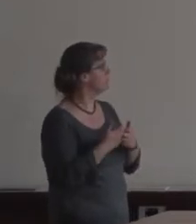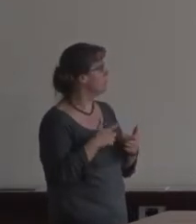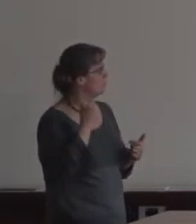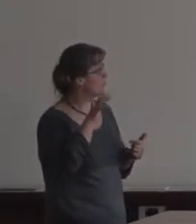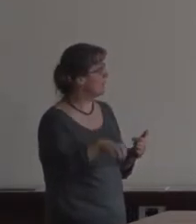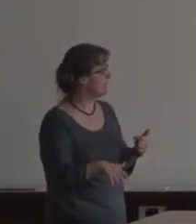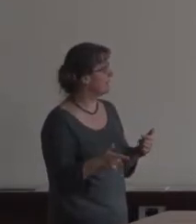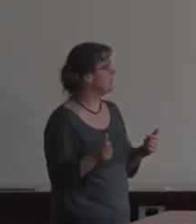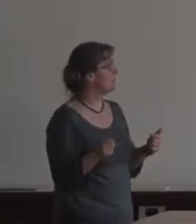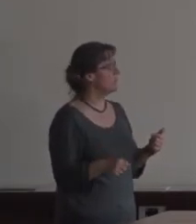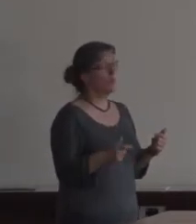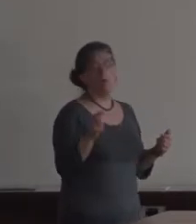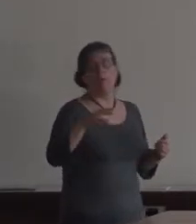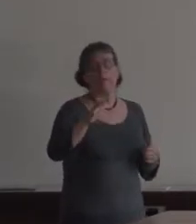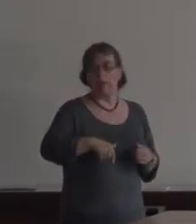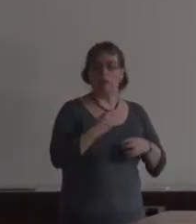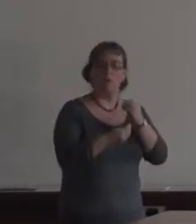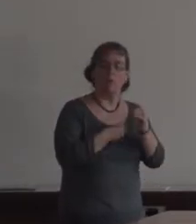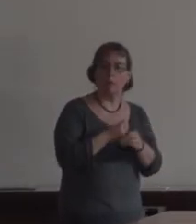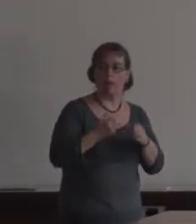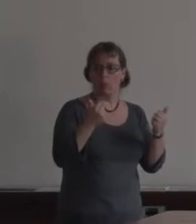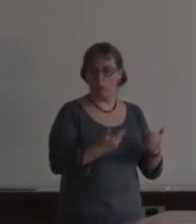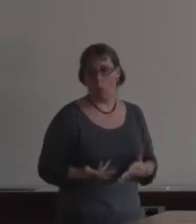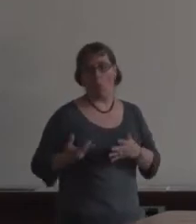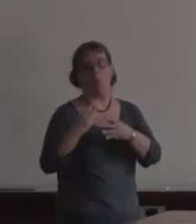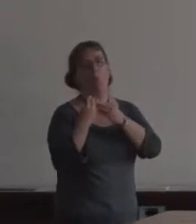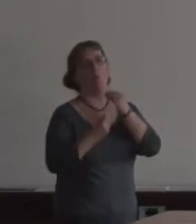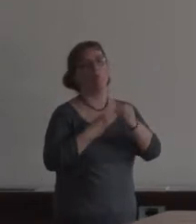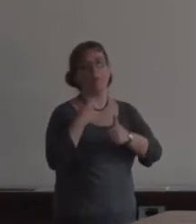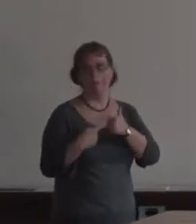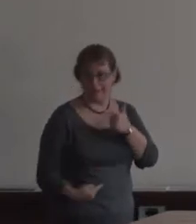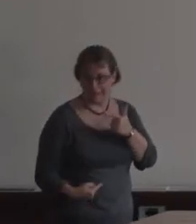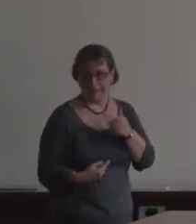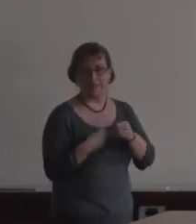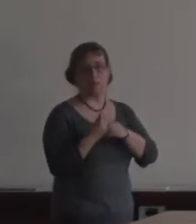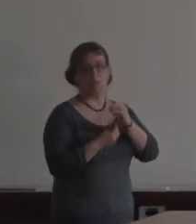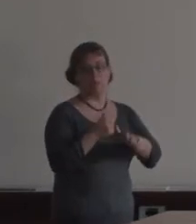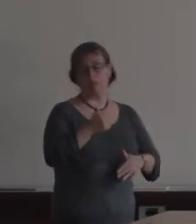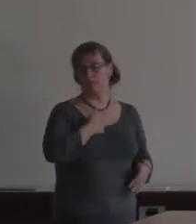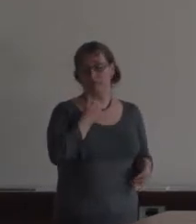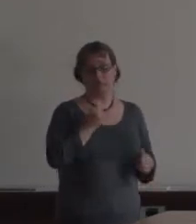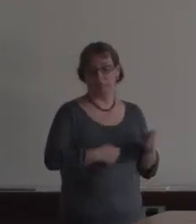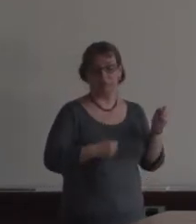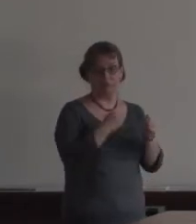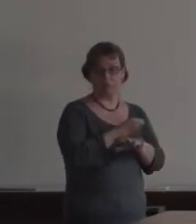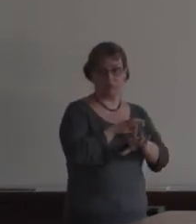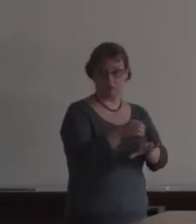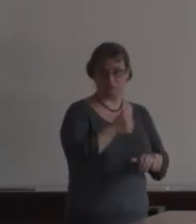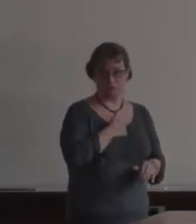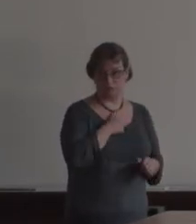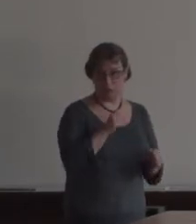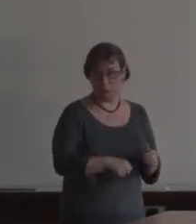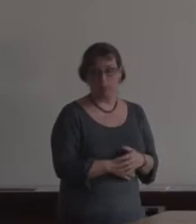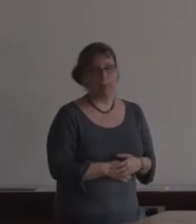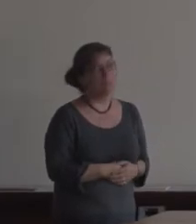pour générer des nombres, des listes, etc. Et vous pouvez même aussi écrire vos propres stratégies de génération si vous avez des choses spéciales à